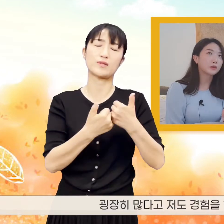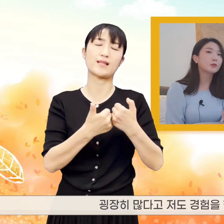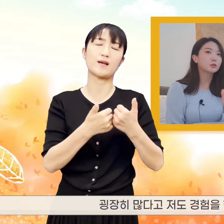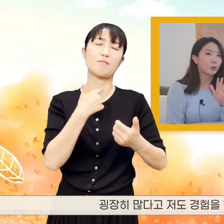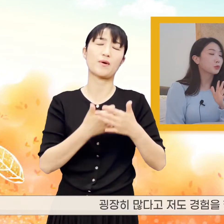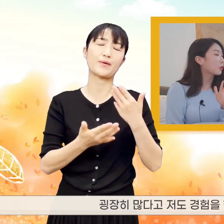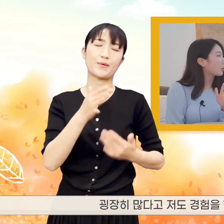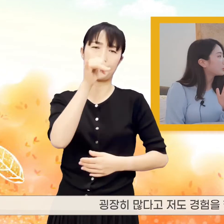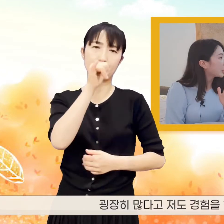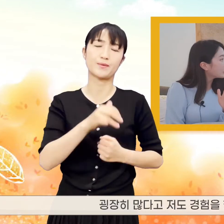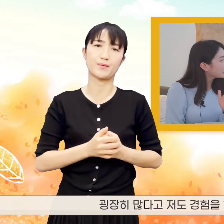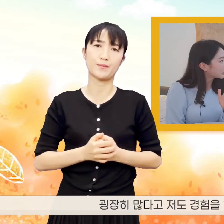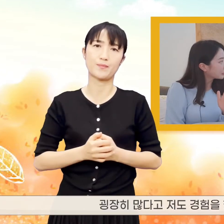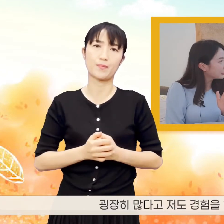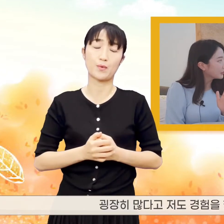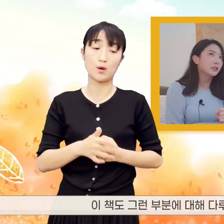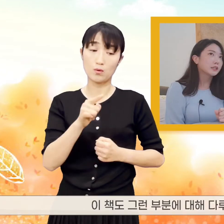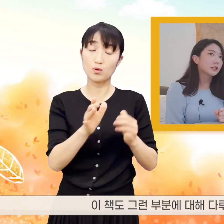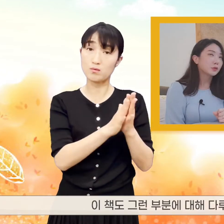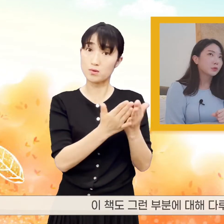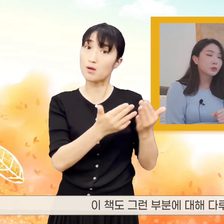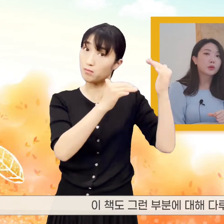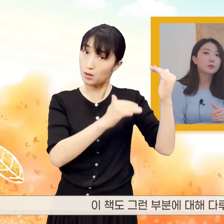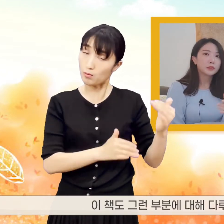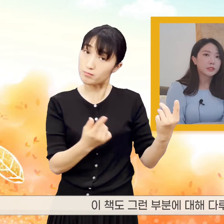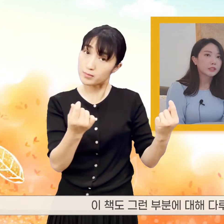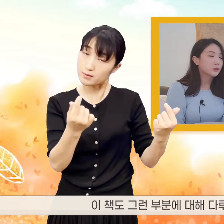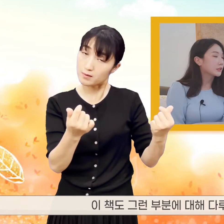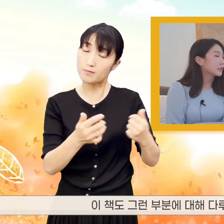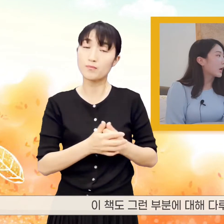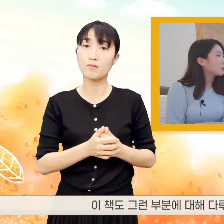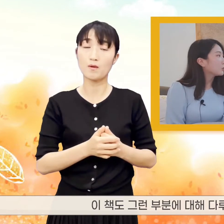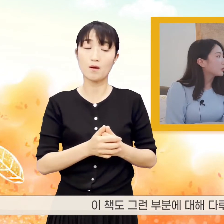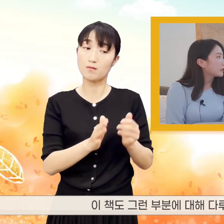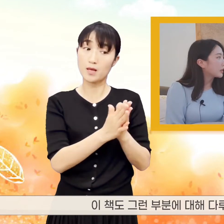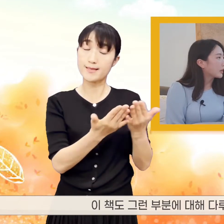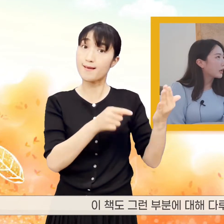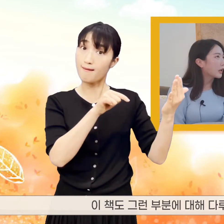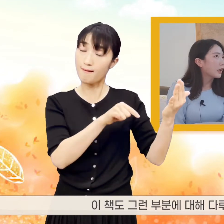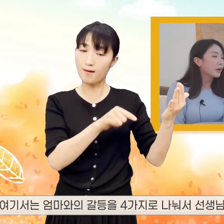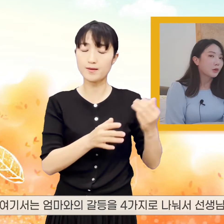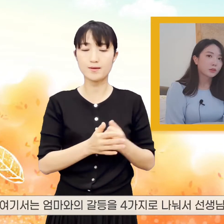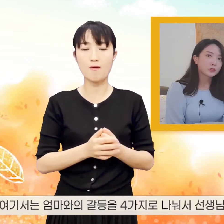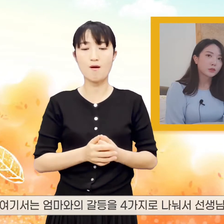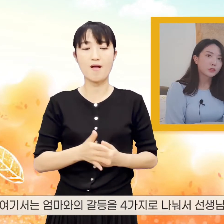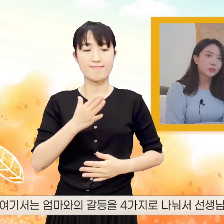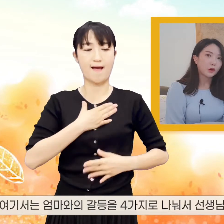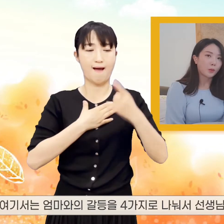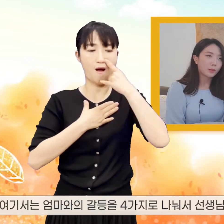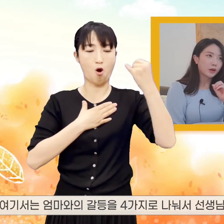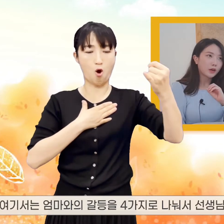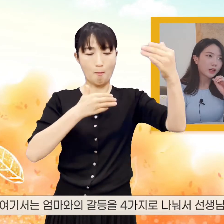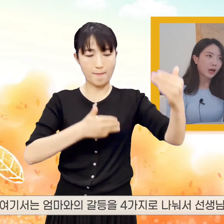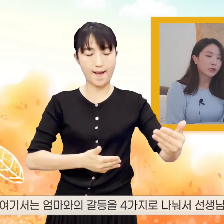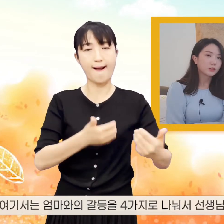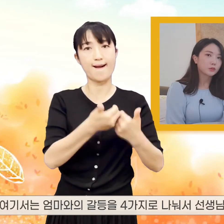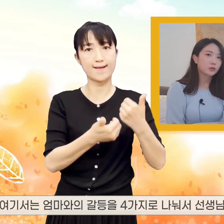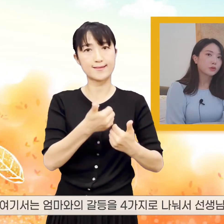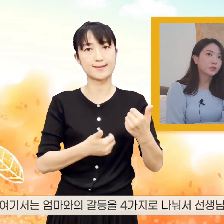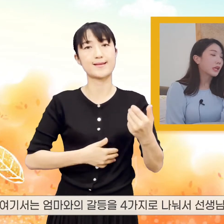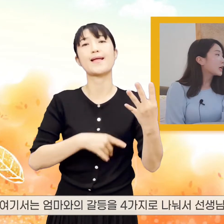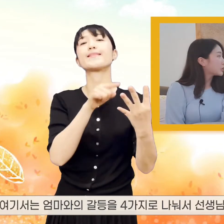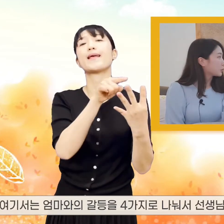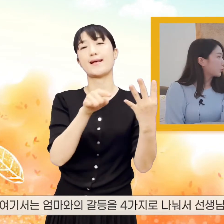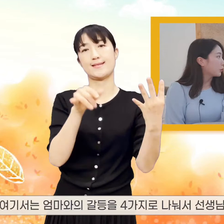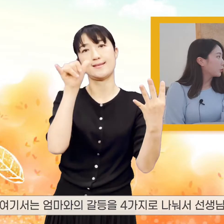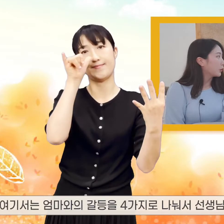굉장히 많다고 저도 경험을 했거든요. 그렇죠. 이 책도 그런 부분에 대해서 이제 다루고 있는데, 여기서는 엄마의 갈등